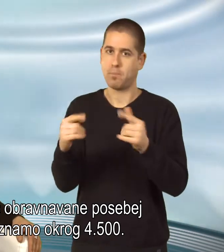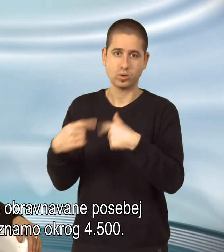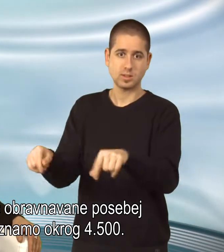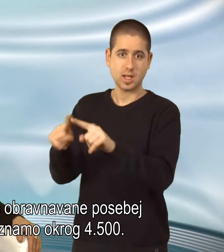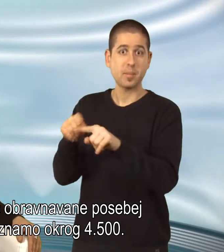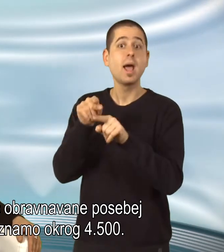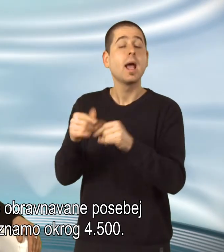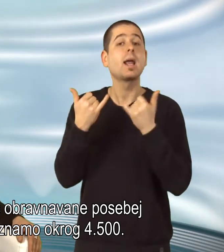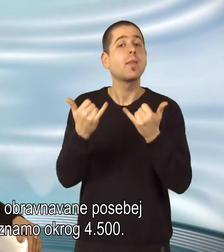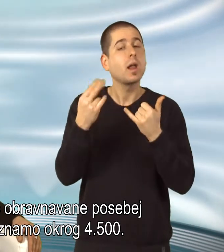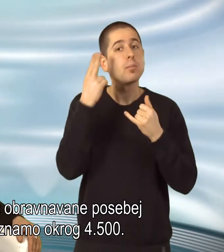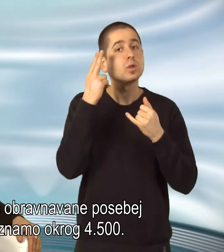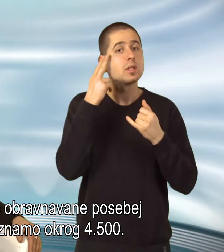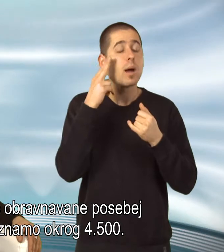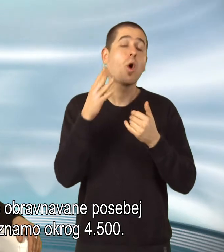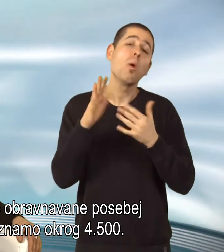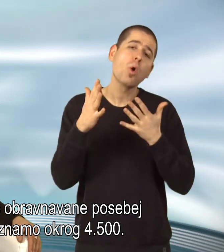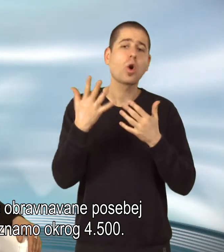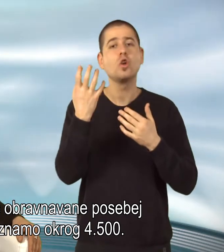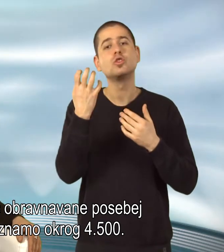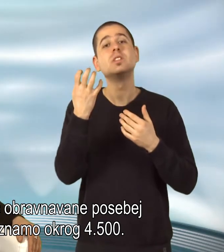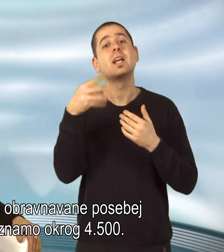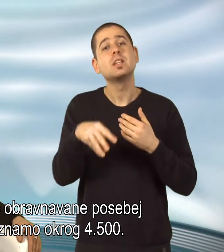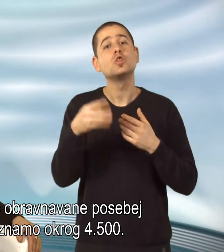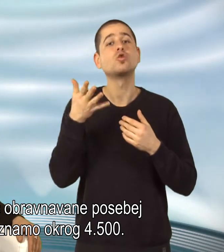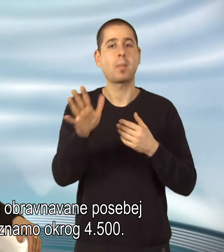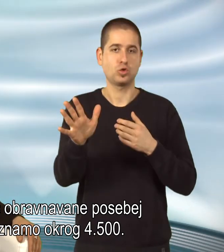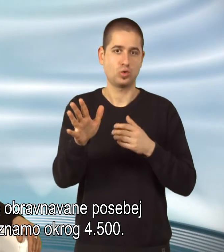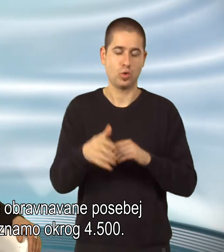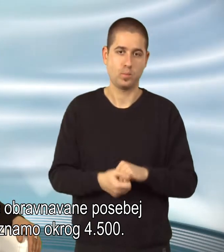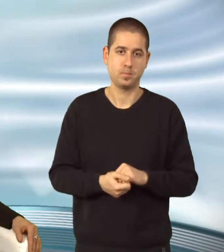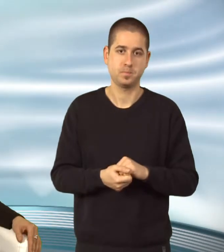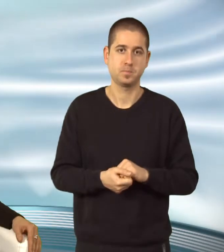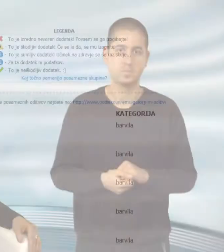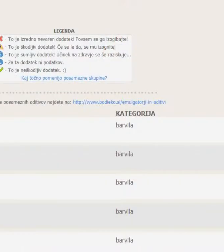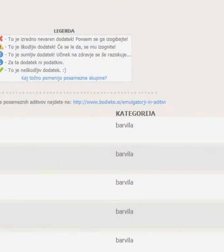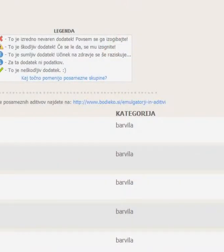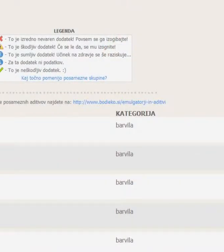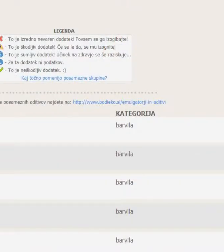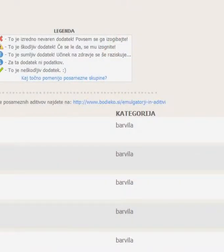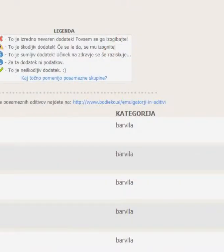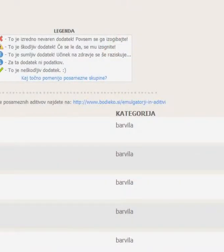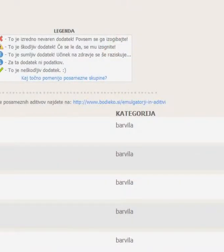obravnavane posebej in jih danes poznamo okrog 4500.